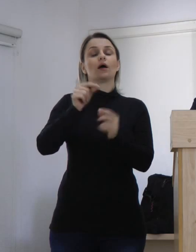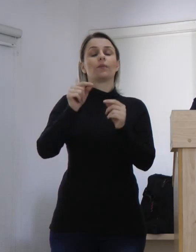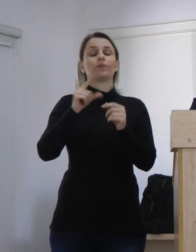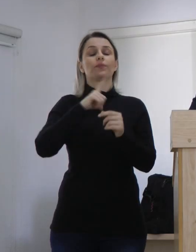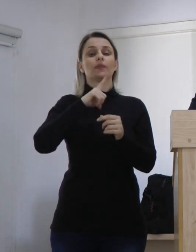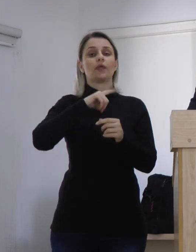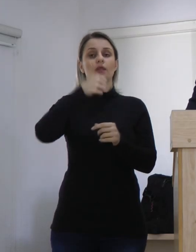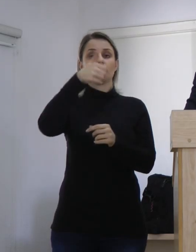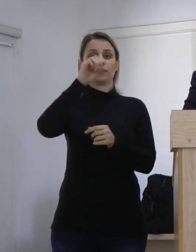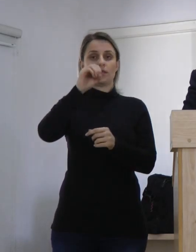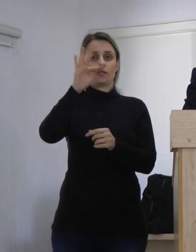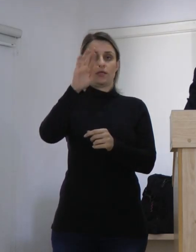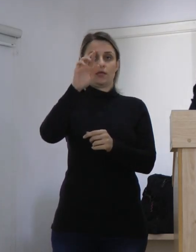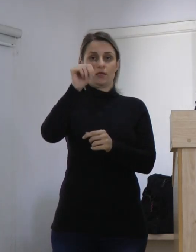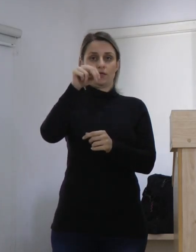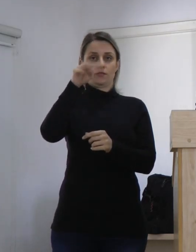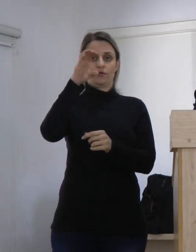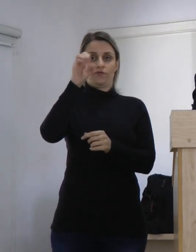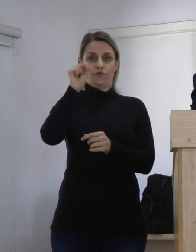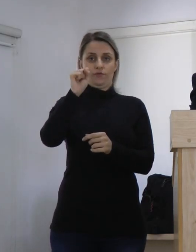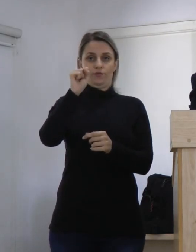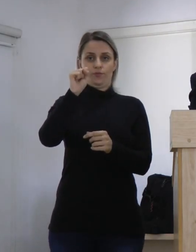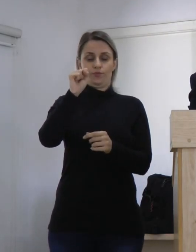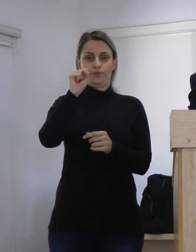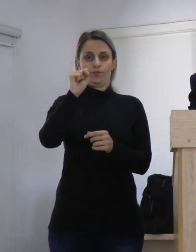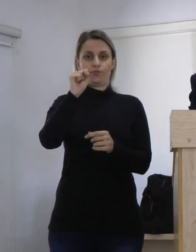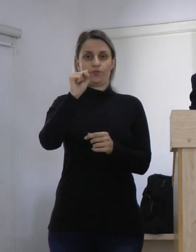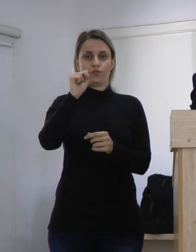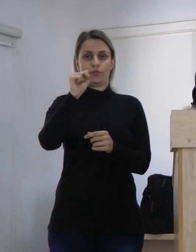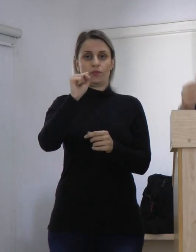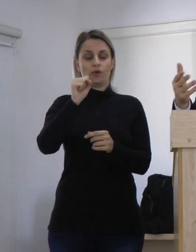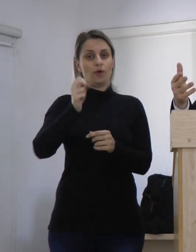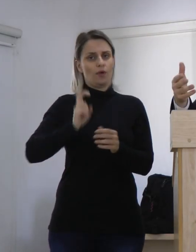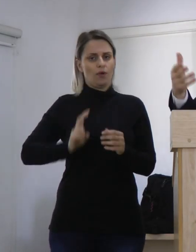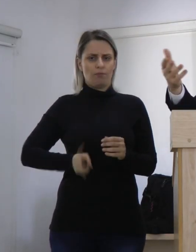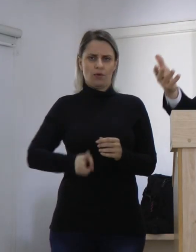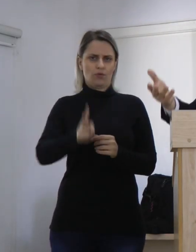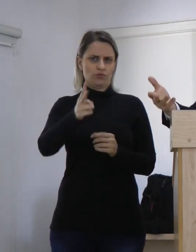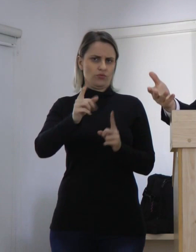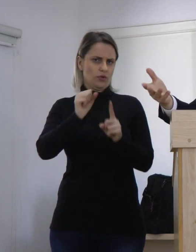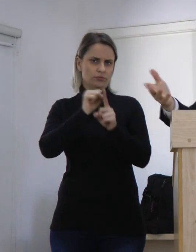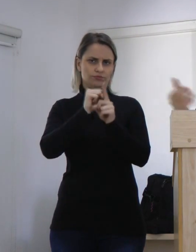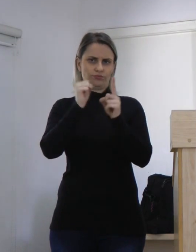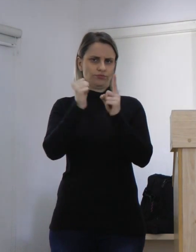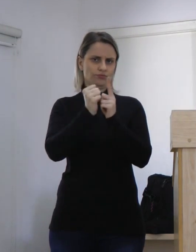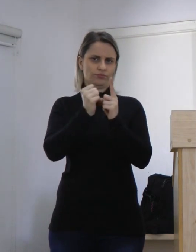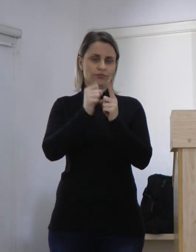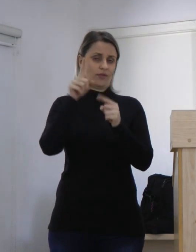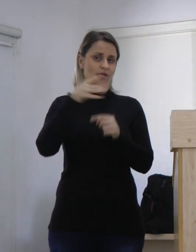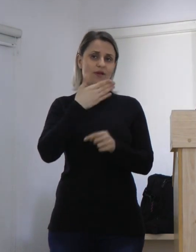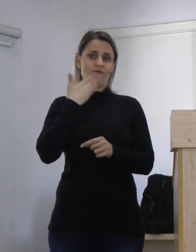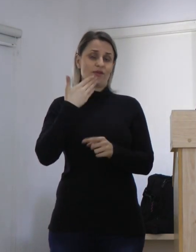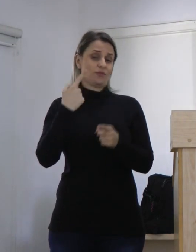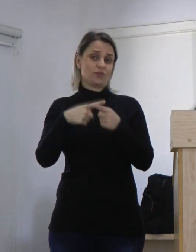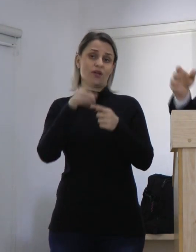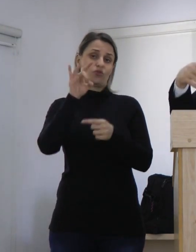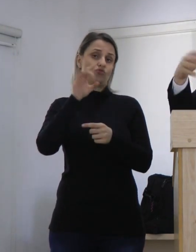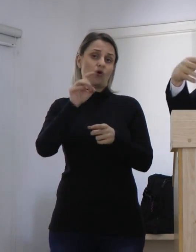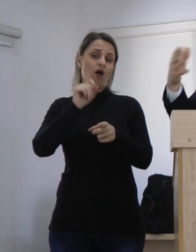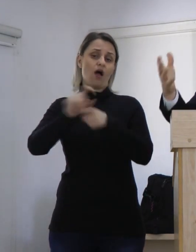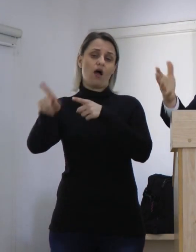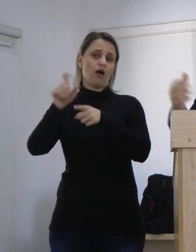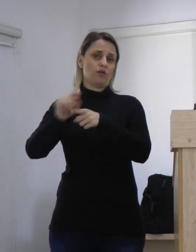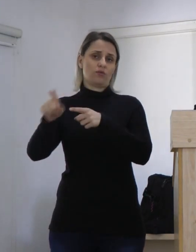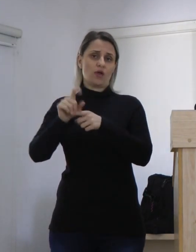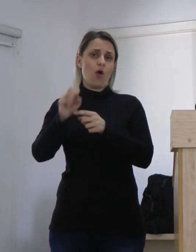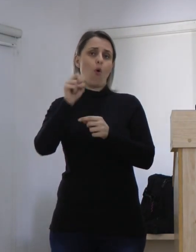francos. E o trabalho, e para manter a sociedade, era muito fácil, era praticamente só as despesas de aluguel, não é? Alguns